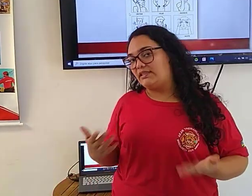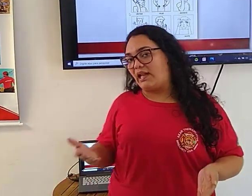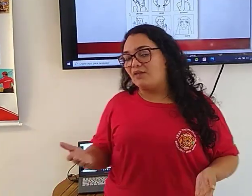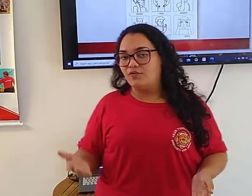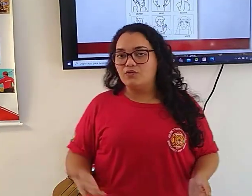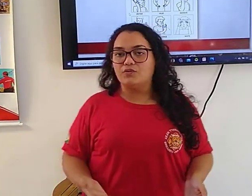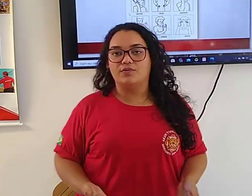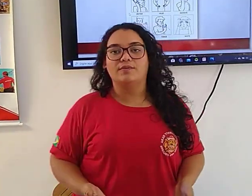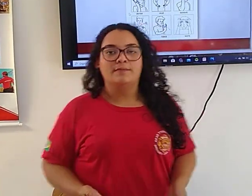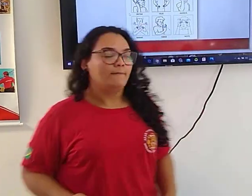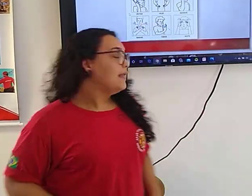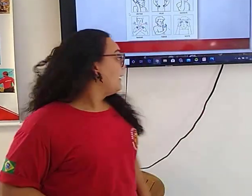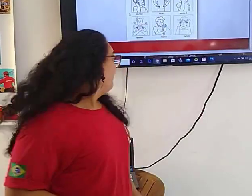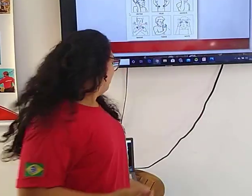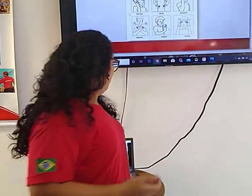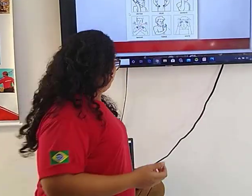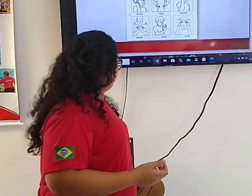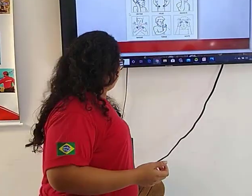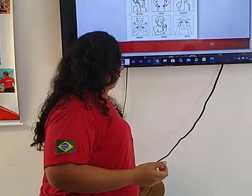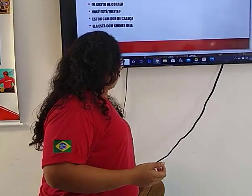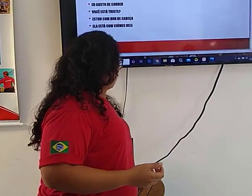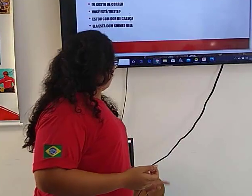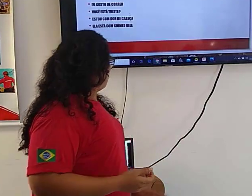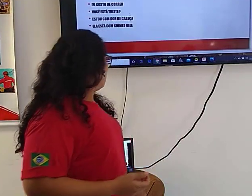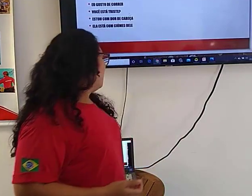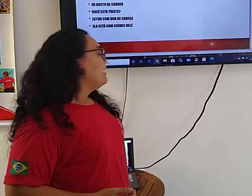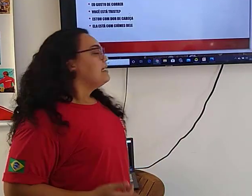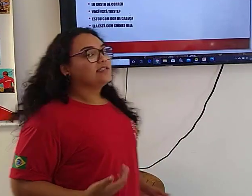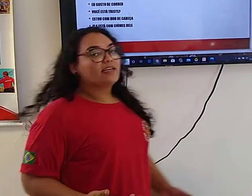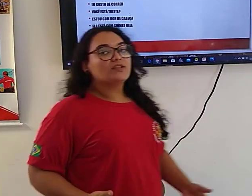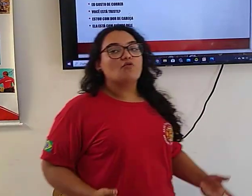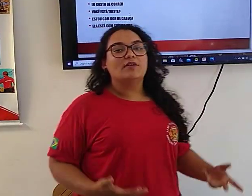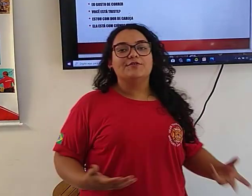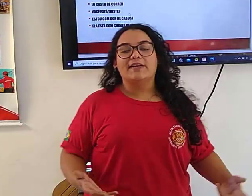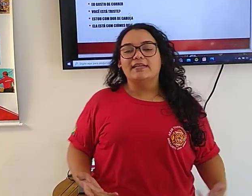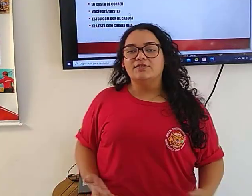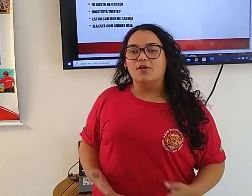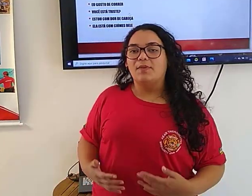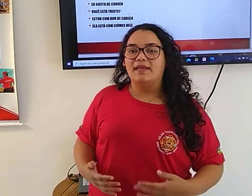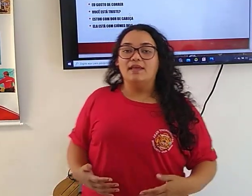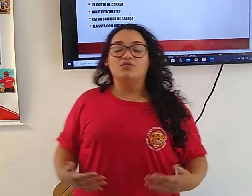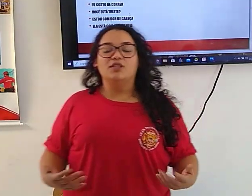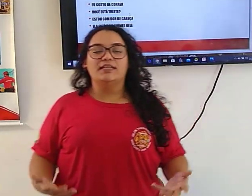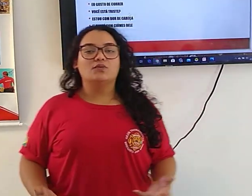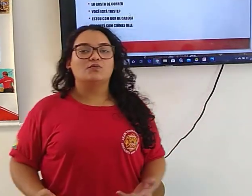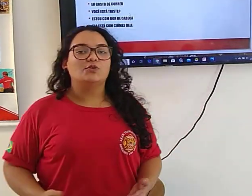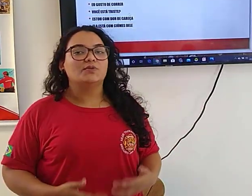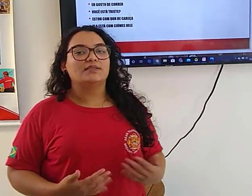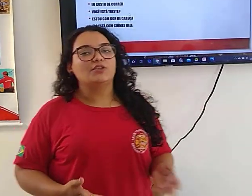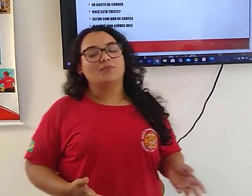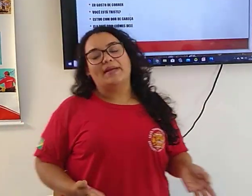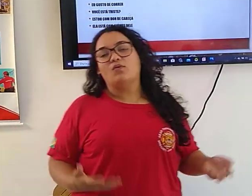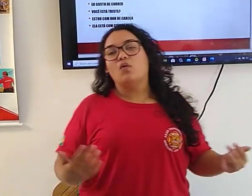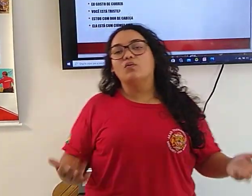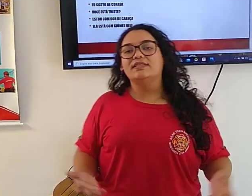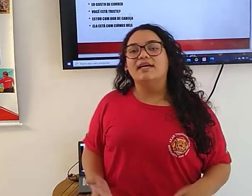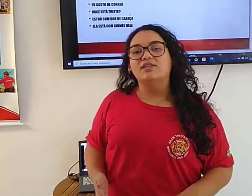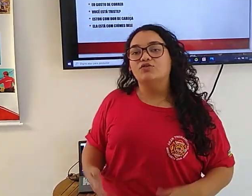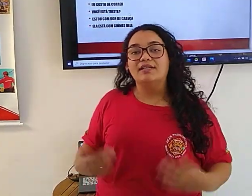lá no futuro, né? Isso aqui são algumas frases que eu peguei que utilizam algum tipo de sentimento ou alguns sinais que eu já